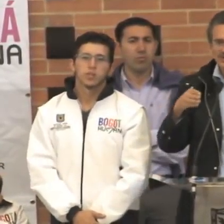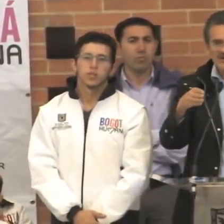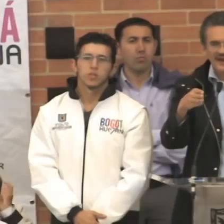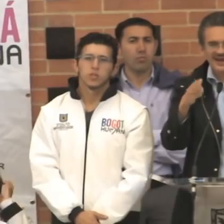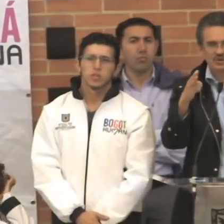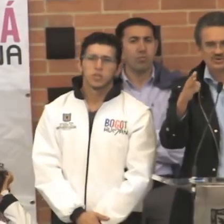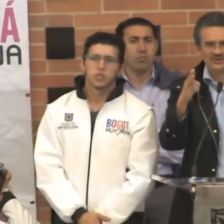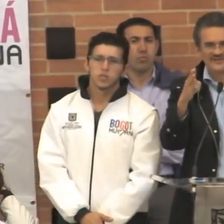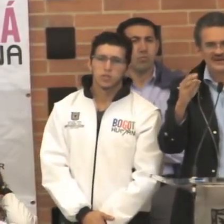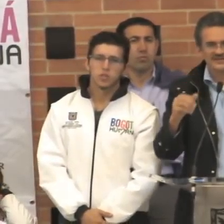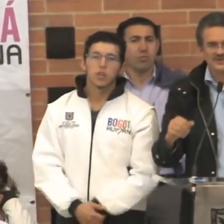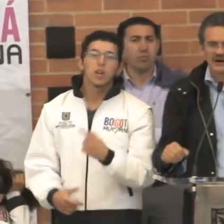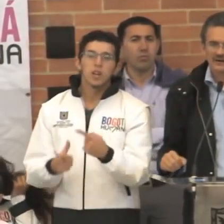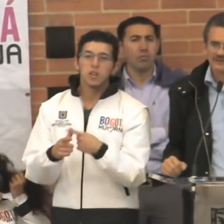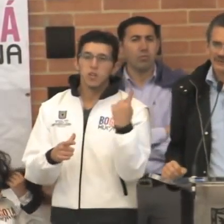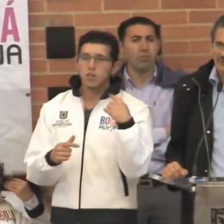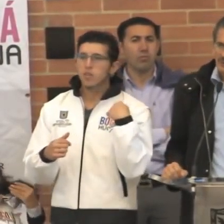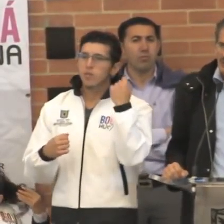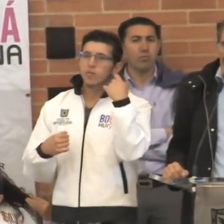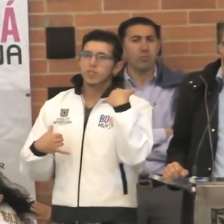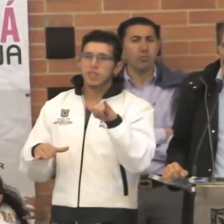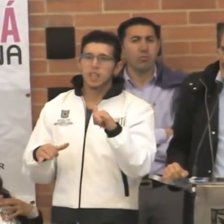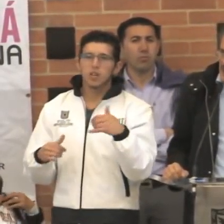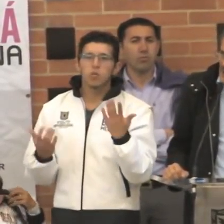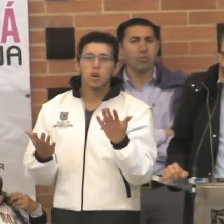Es en donde viene la solución definitiva.